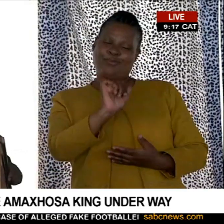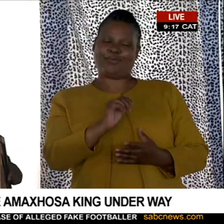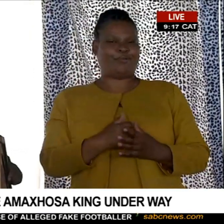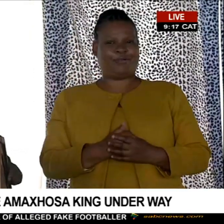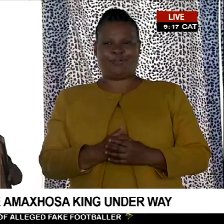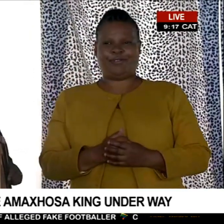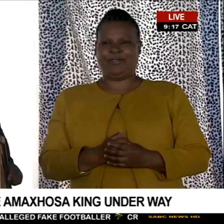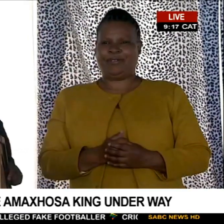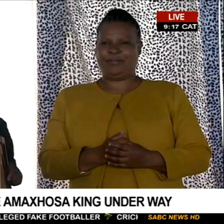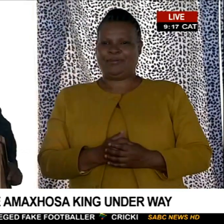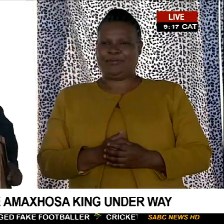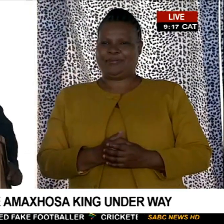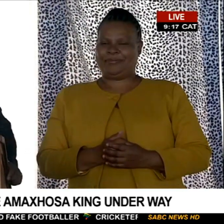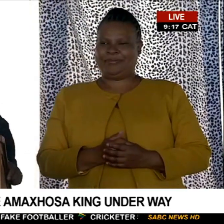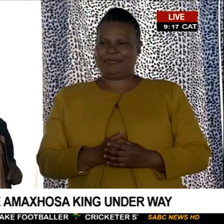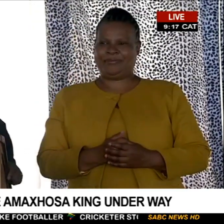I just want to say